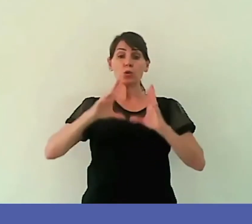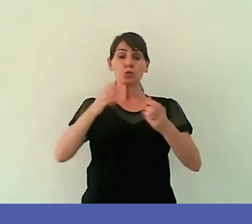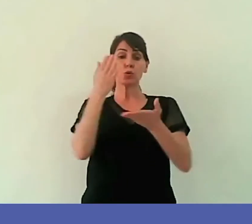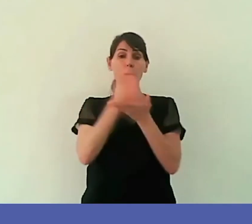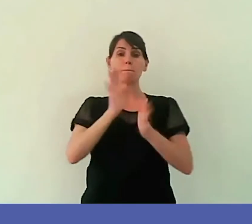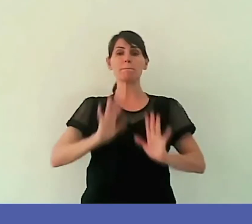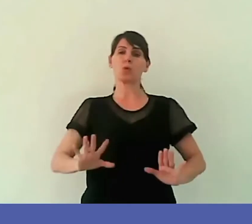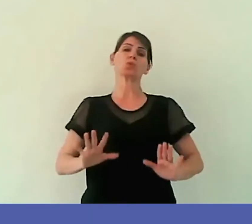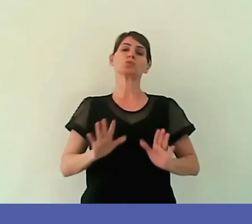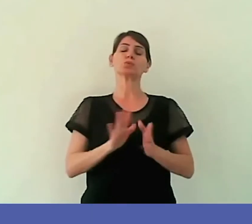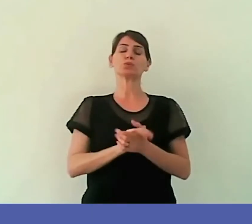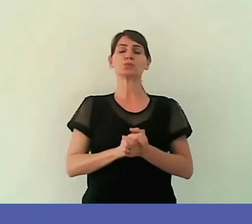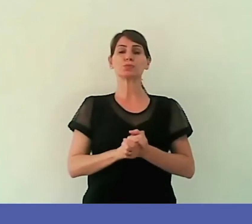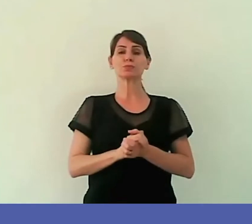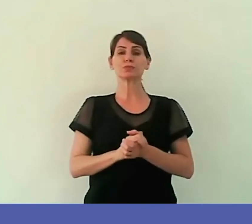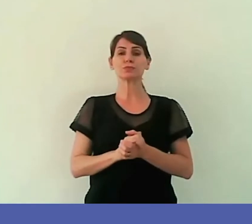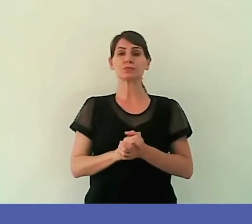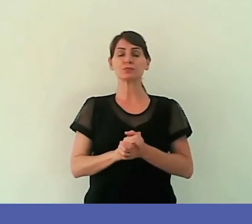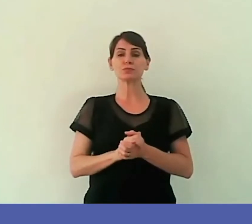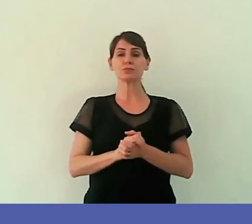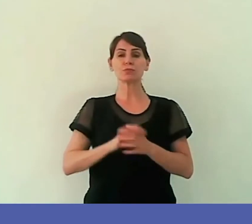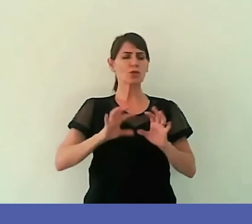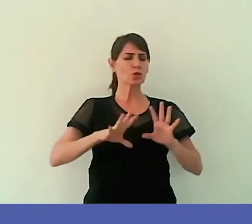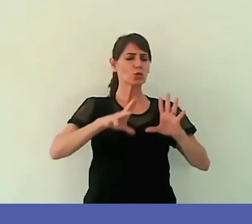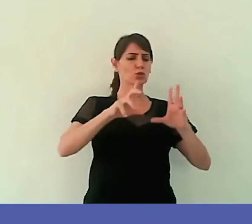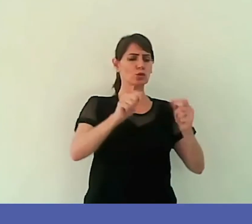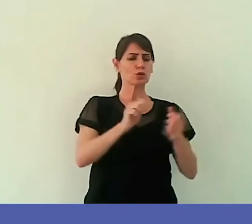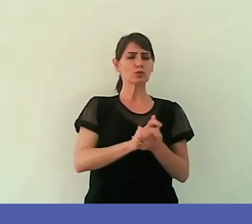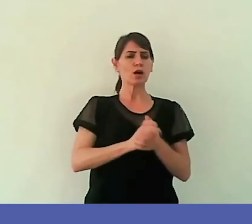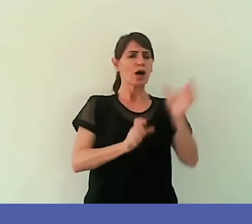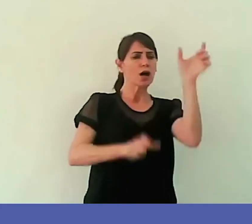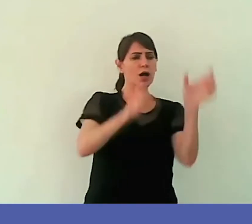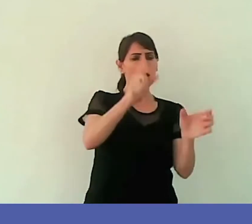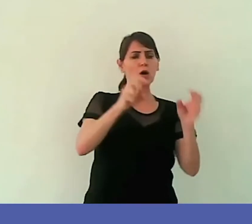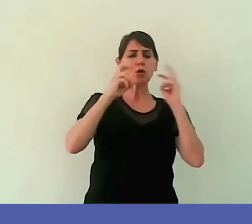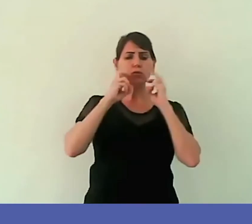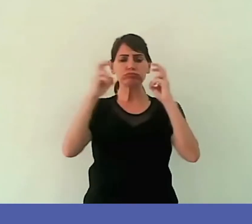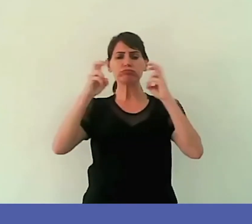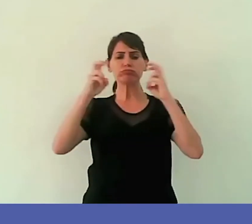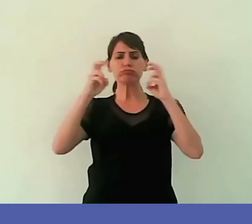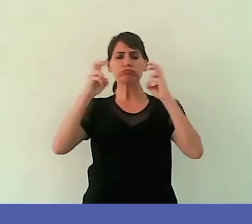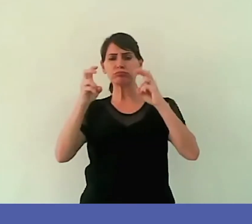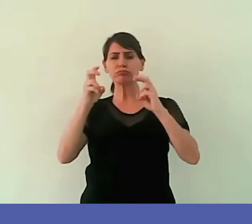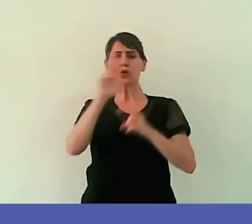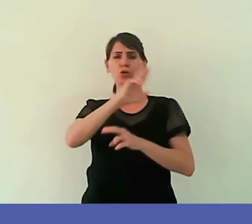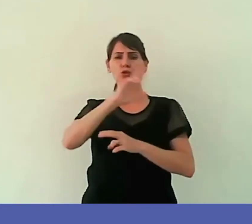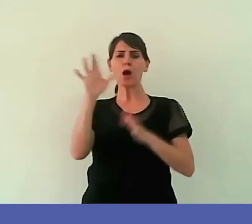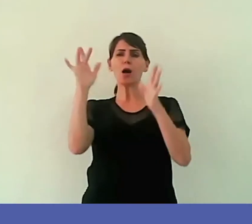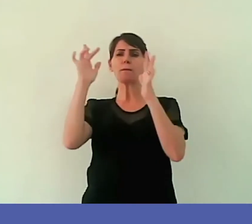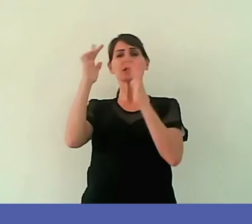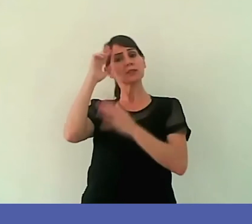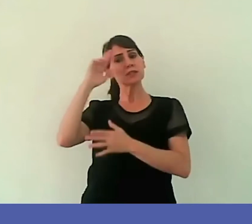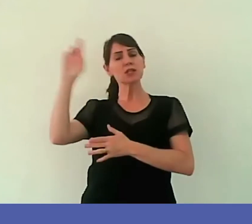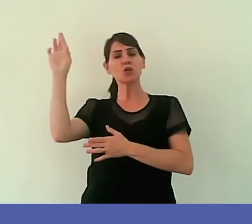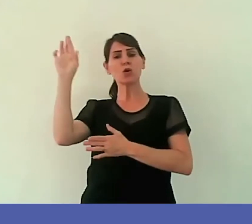já foi realizada. Todo aquele que invocar o nome do Senhor será salvo.